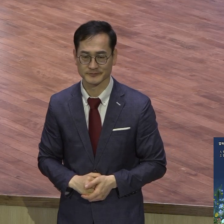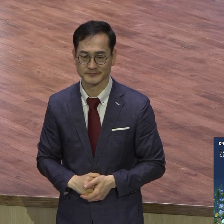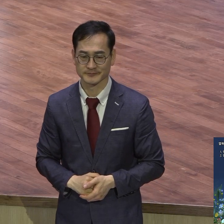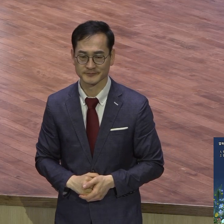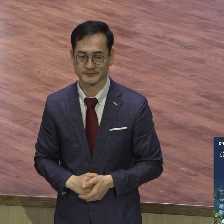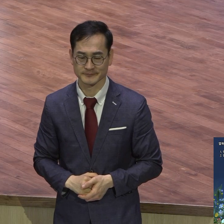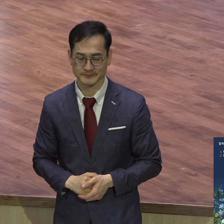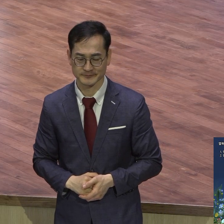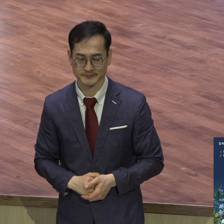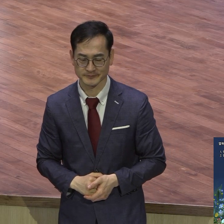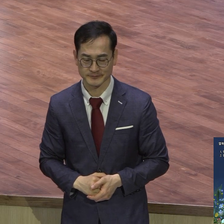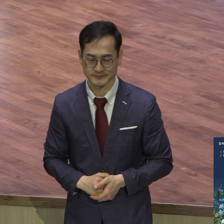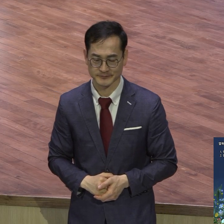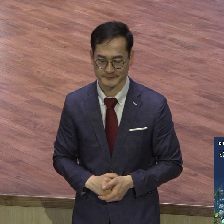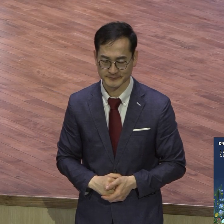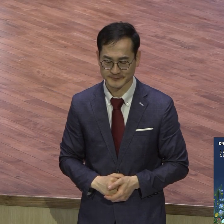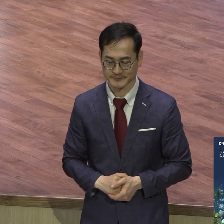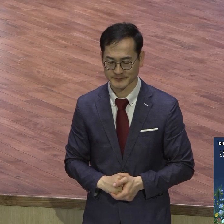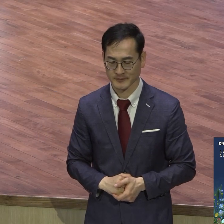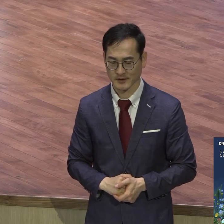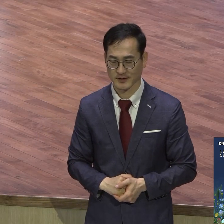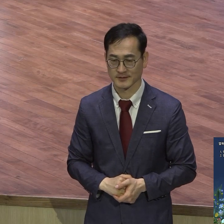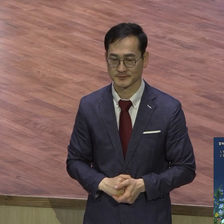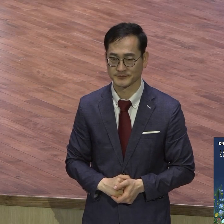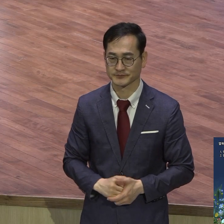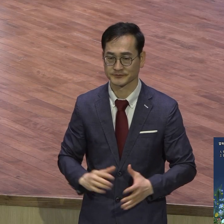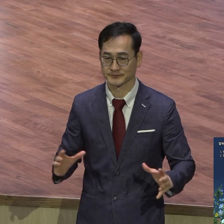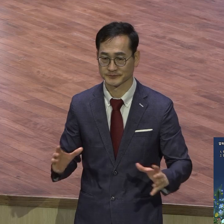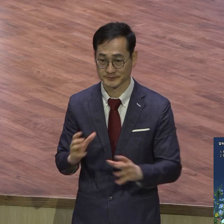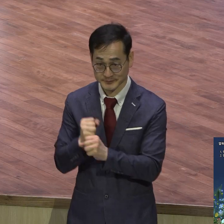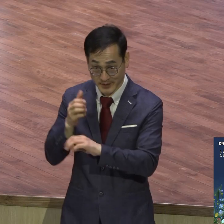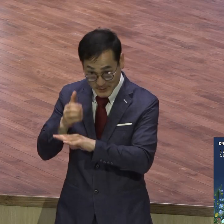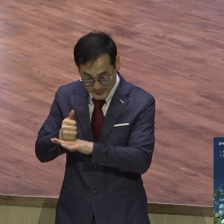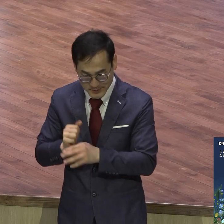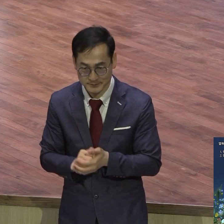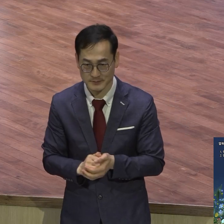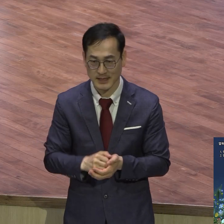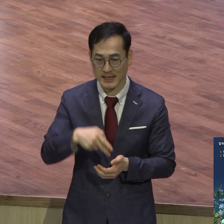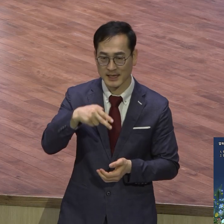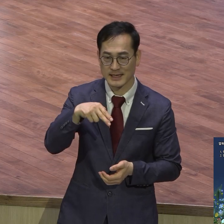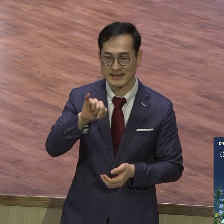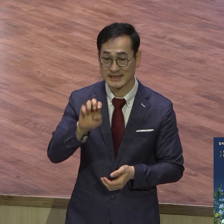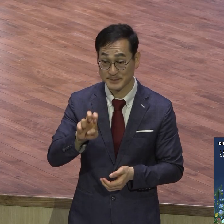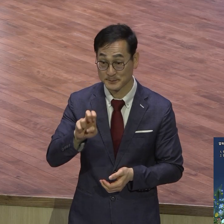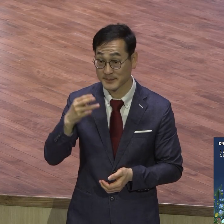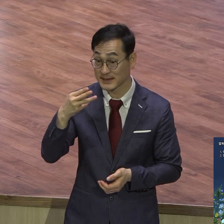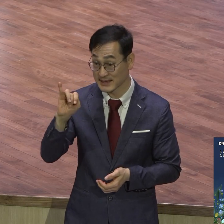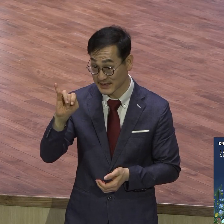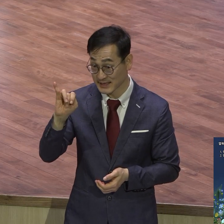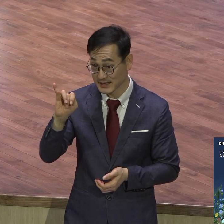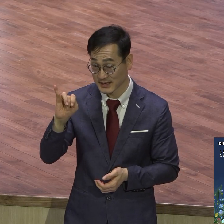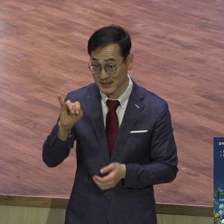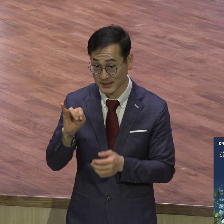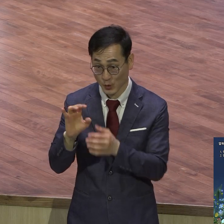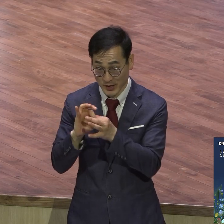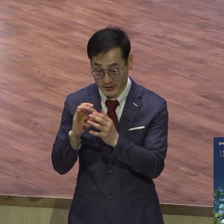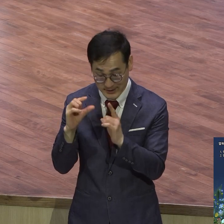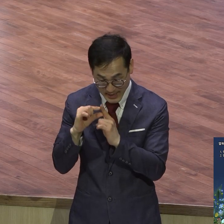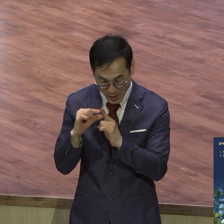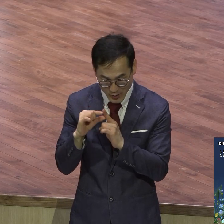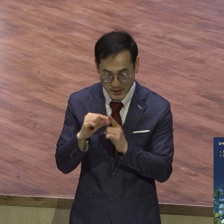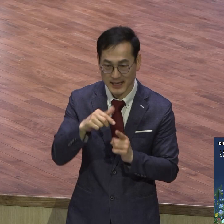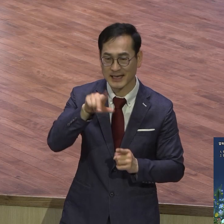일정으로 축복합니다. 결론입니다. 심리학 영어에 보면 작업 흥분 이라는 말이 있습니다.